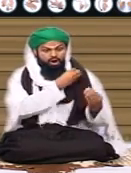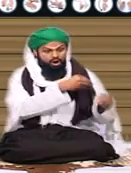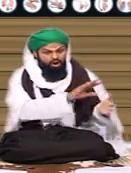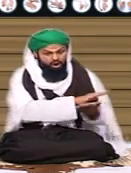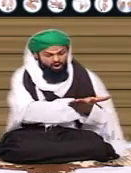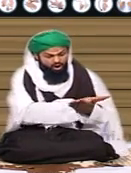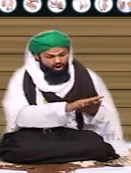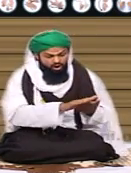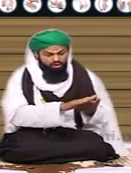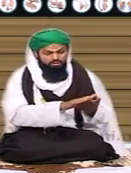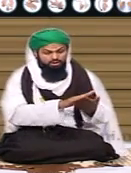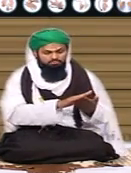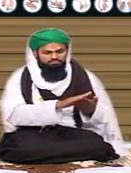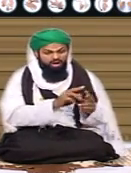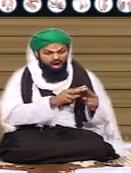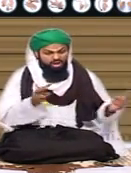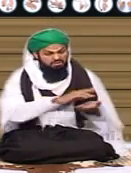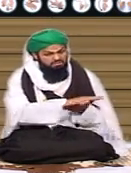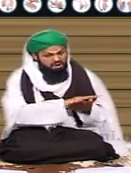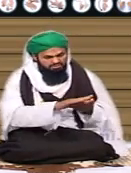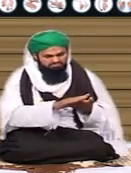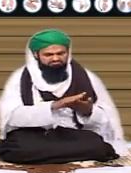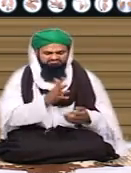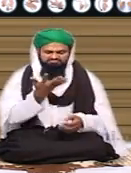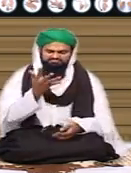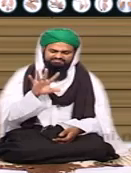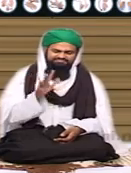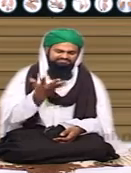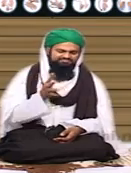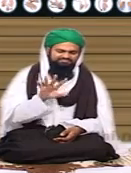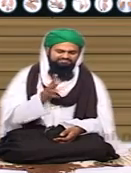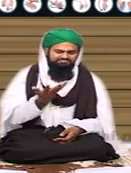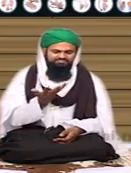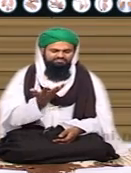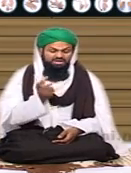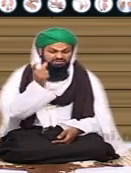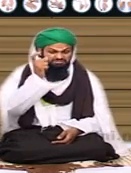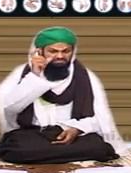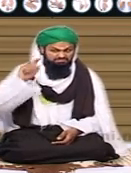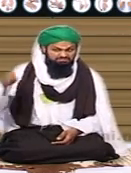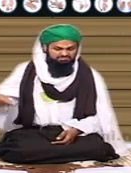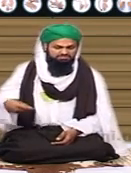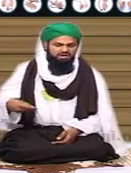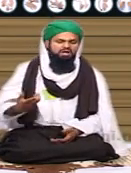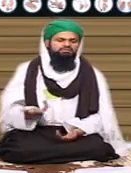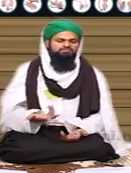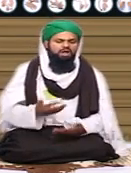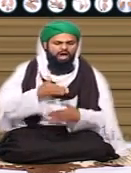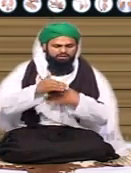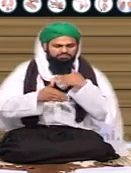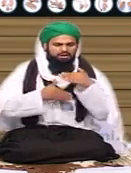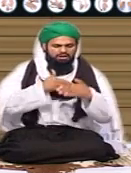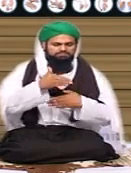کار آپ ساری گناہوں کی عادتیں چھڑانے میں کامیاب ہو جائیں؟ کہیں یہ شیطان کا مشورہ تو نہیں آہستہ آہستہ